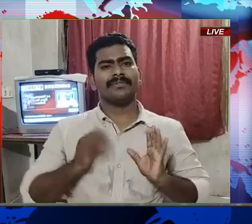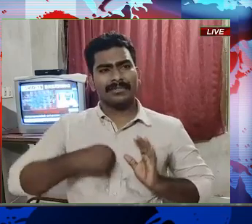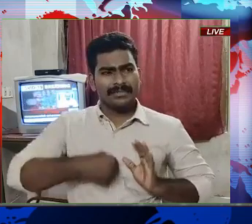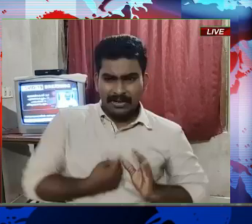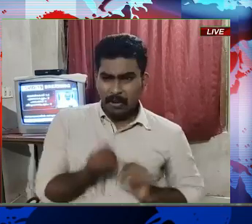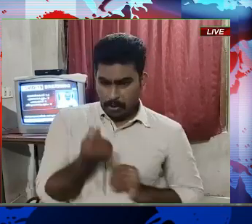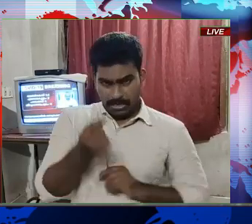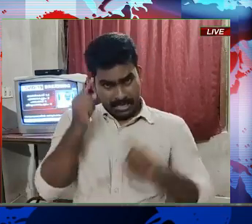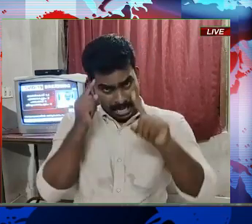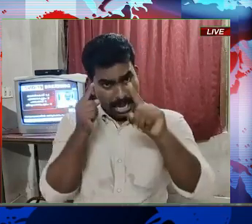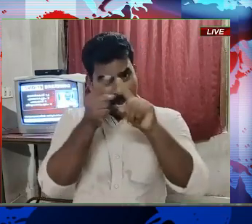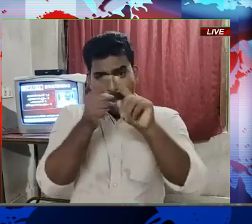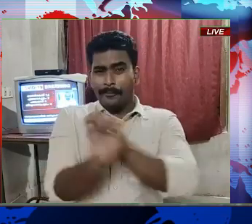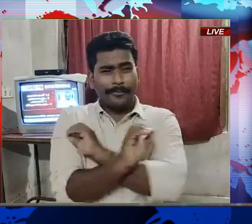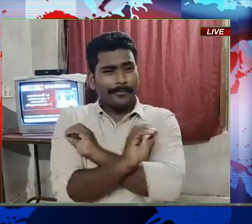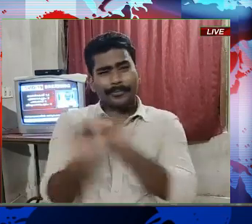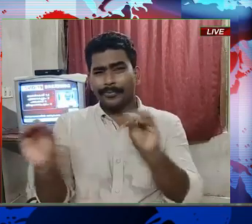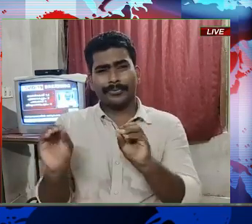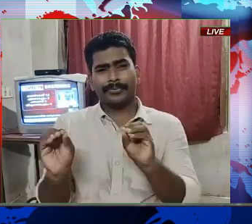നാടിന്